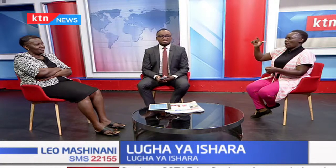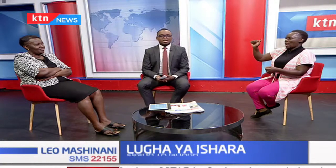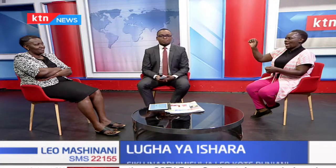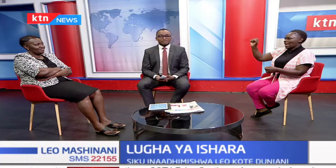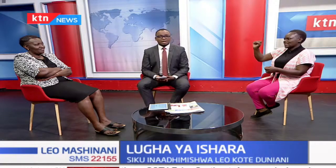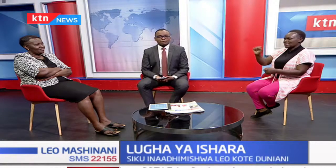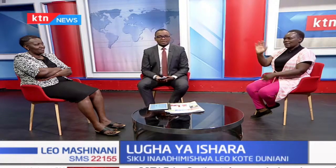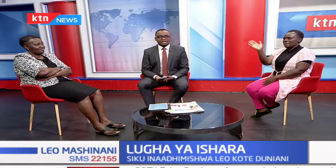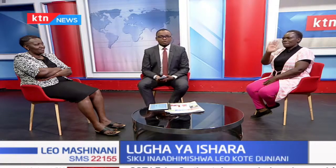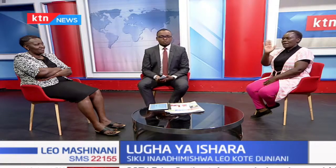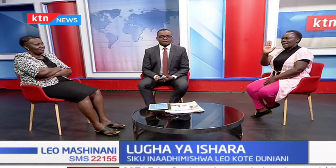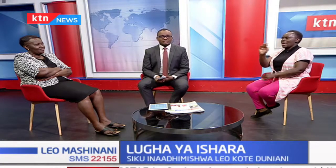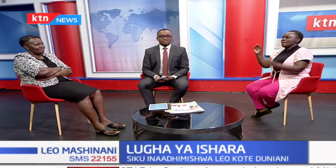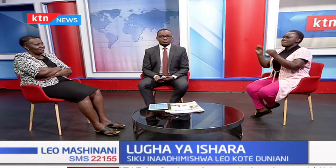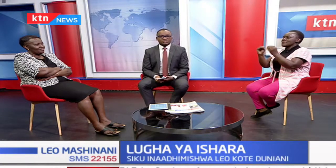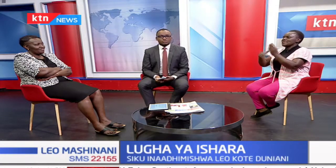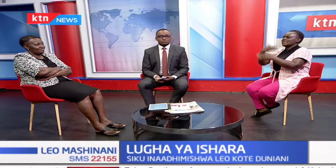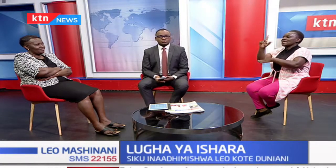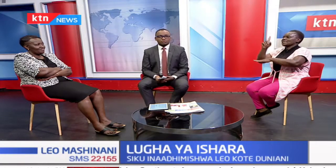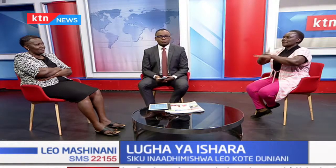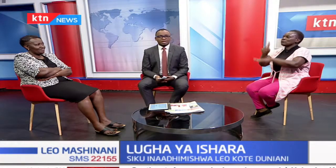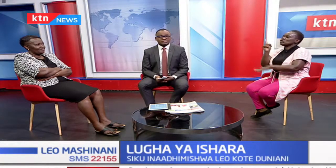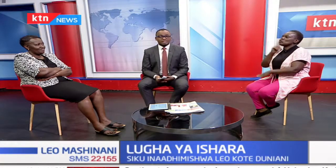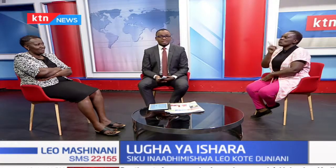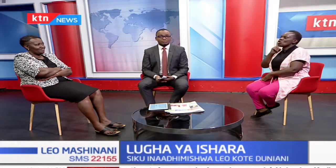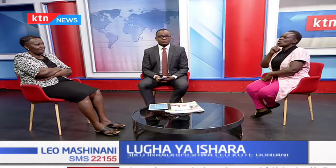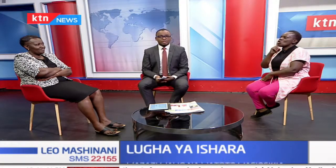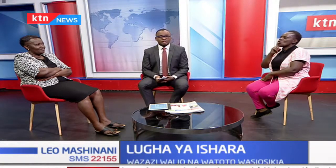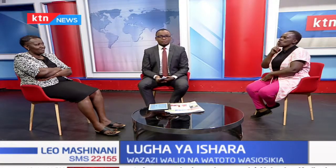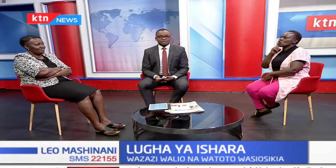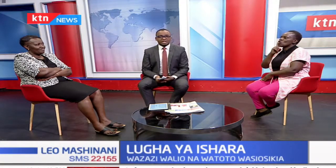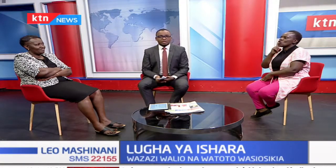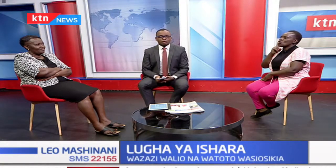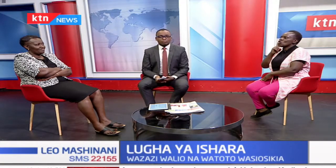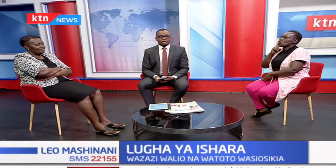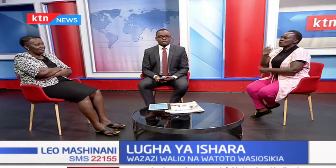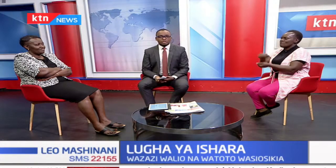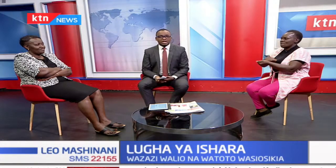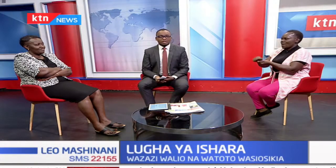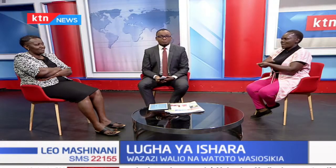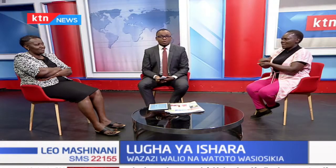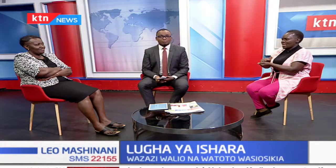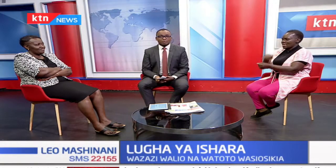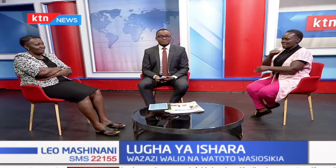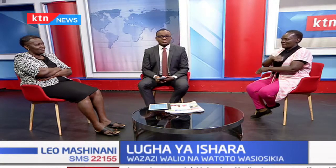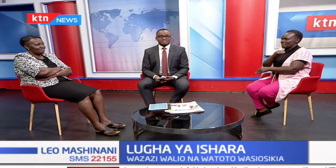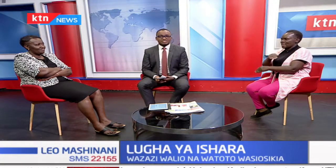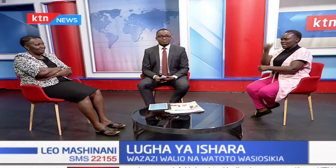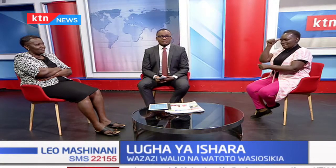kwa sasa. Panapo majaliwa tupatane siku ya kesho, siku ya Jumaa saa 5 kwenye leo mashinani. Kumbuka kwamba kuanzia saa 7